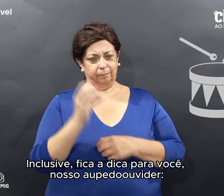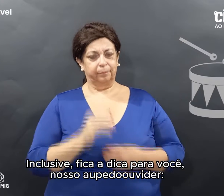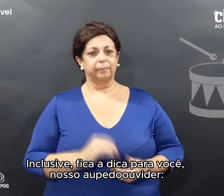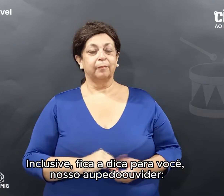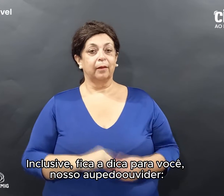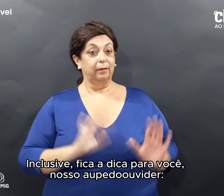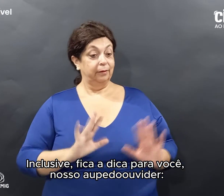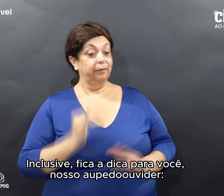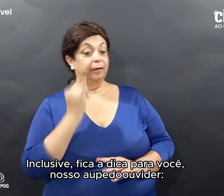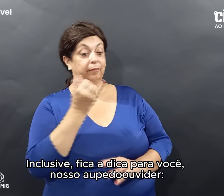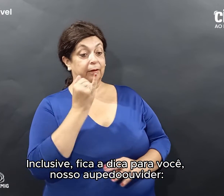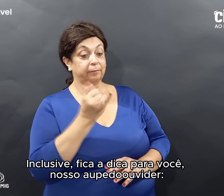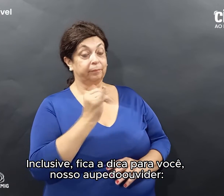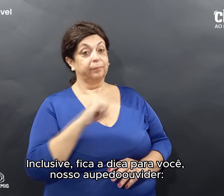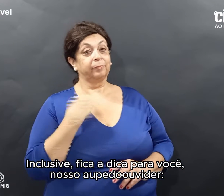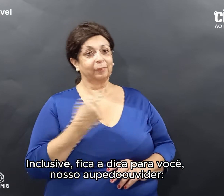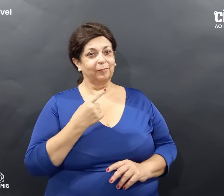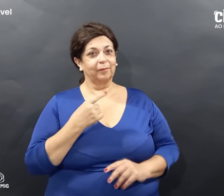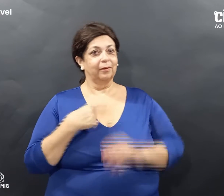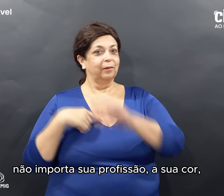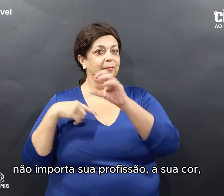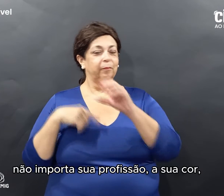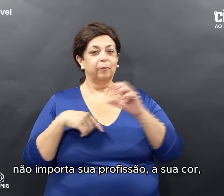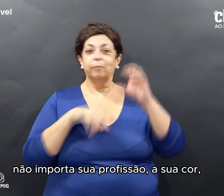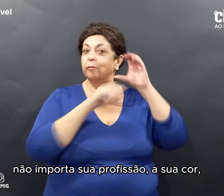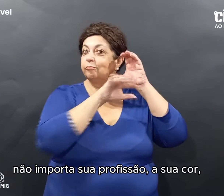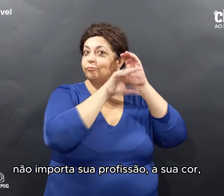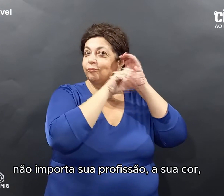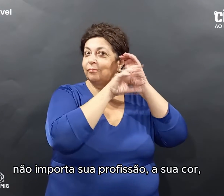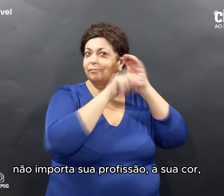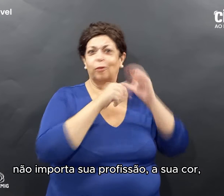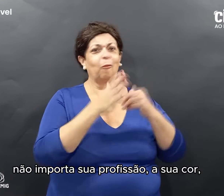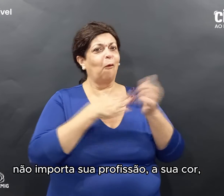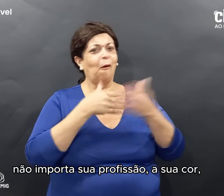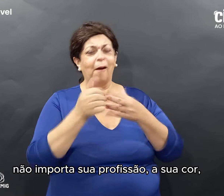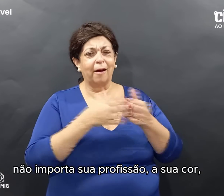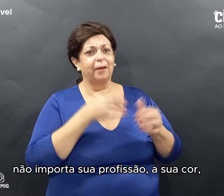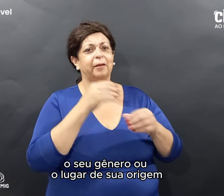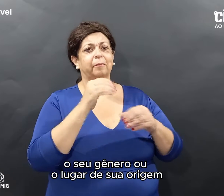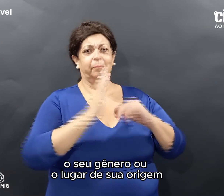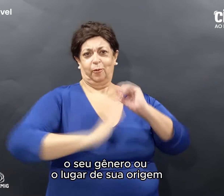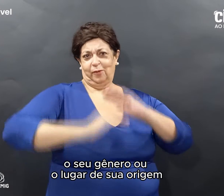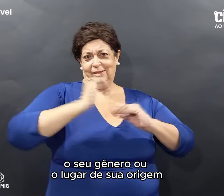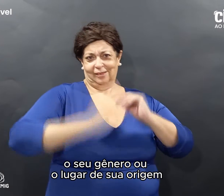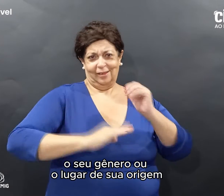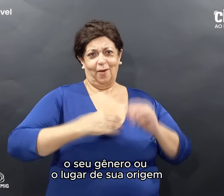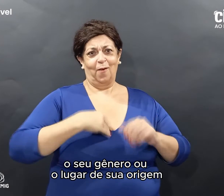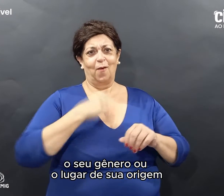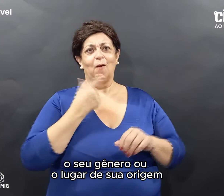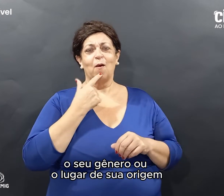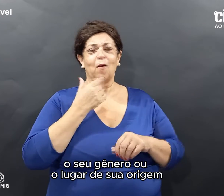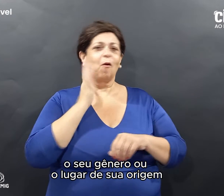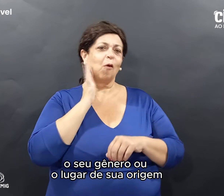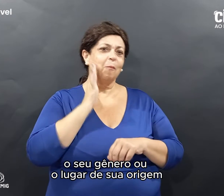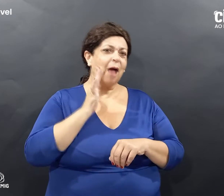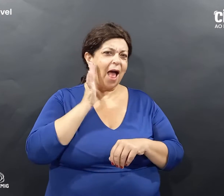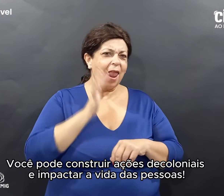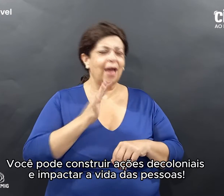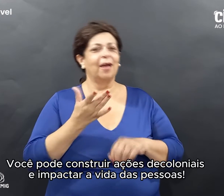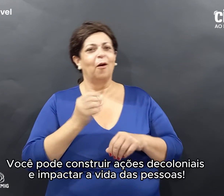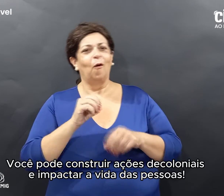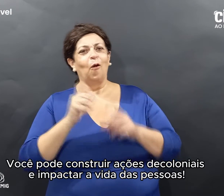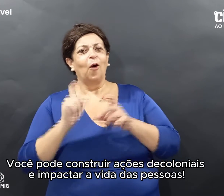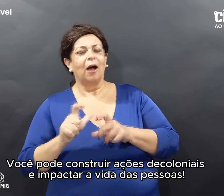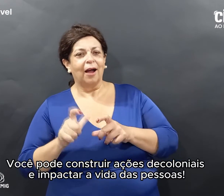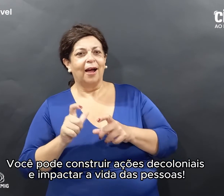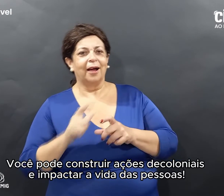Inclusive, fica a dica para você, nosso ao pé do ouvido. Não importa a sua profissão, a sua cor, o seu gênero ou o lugar de sua origem.